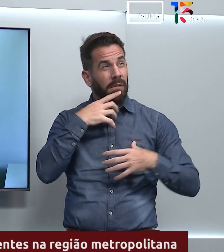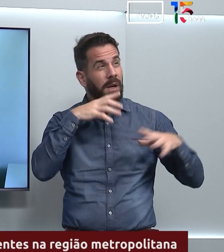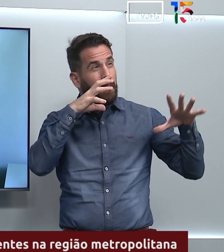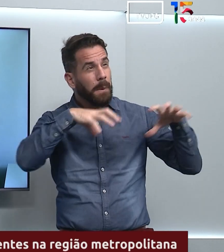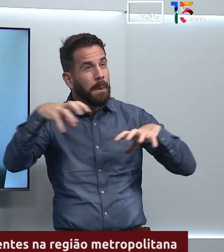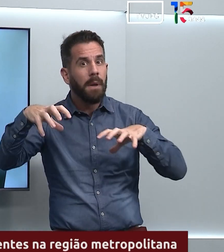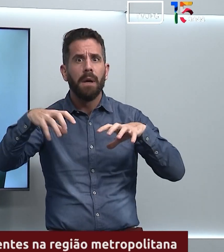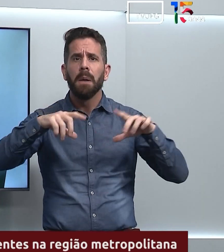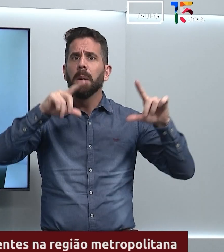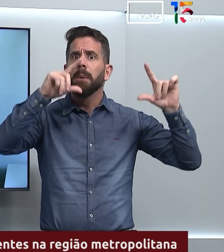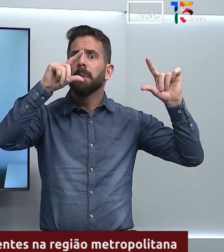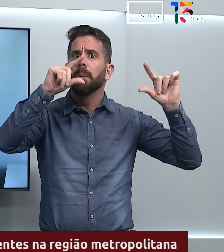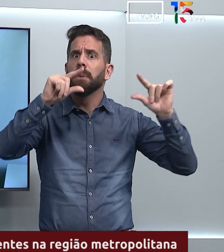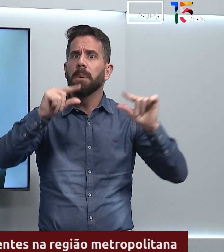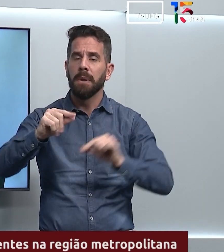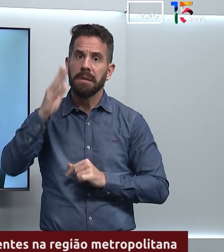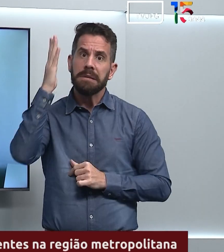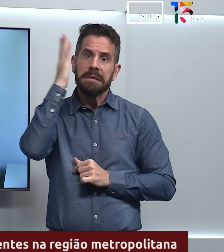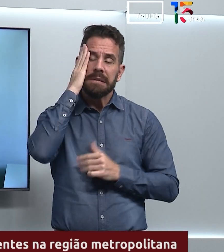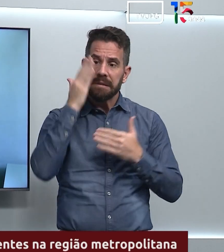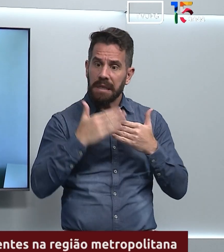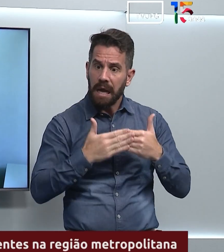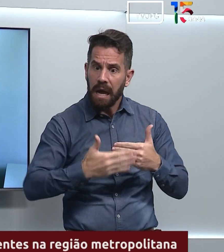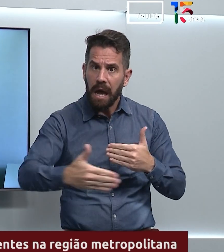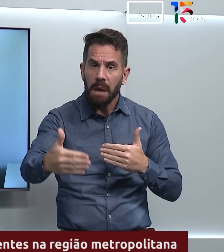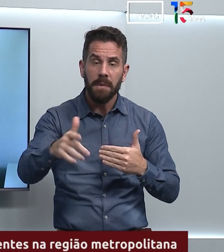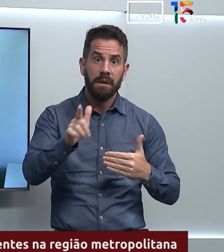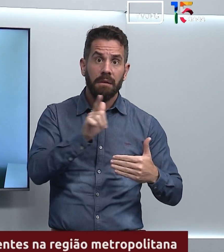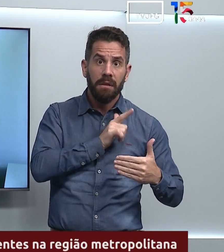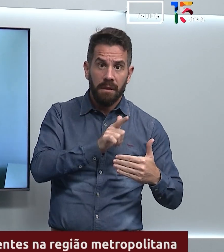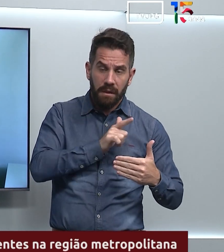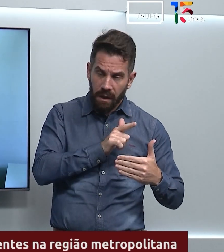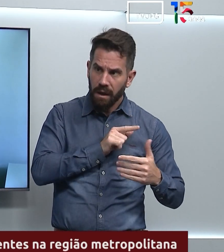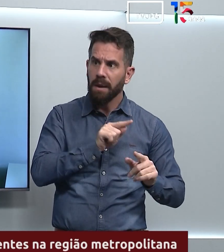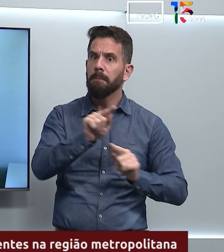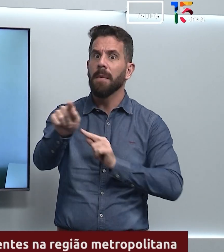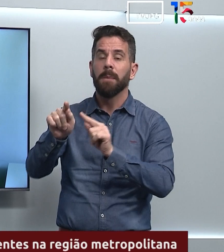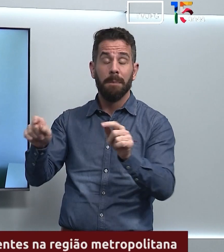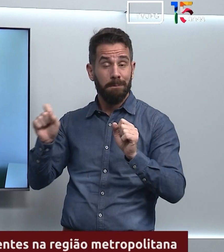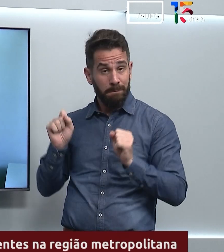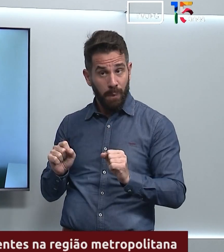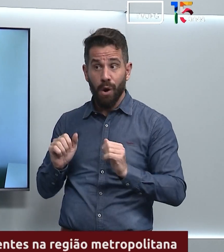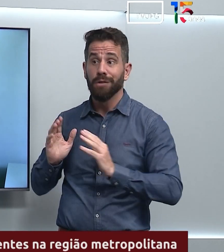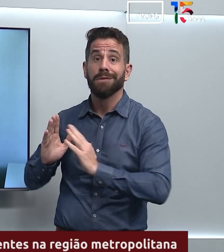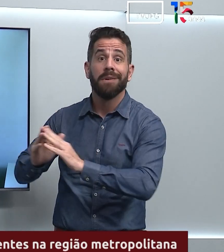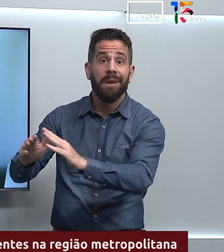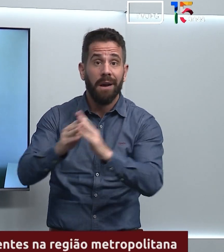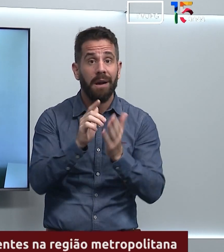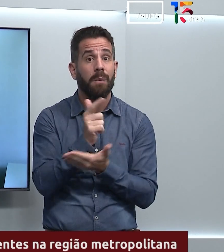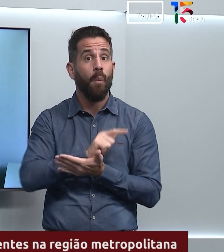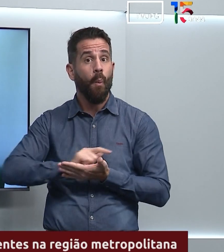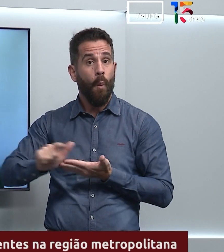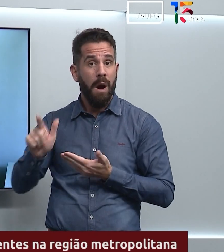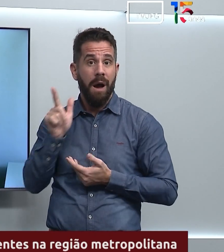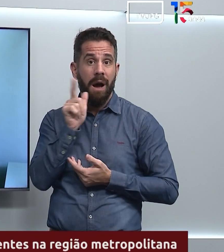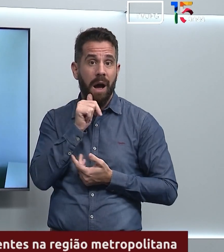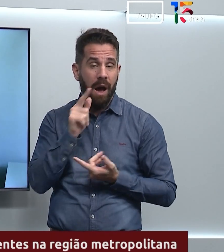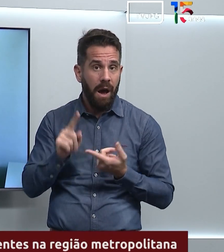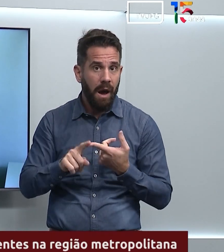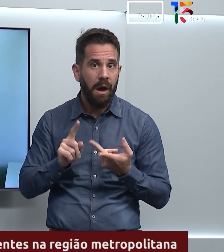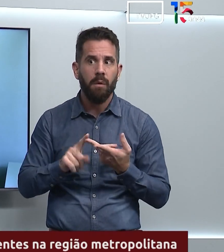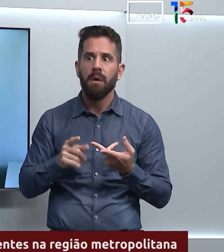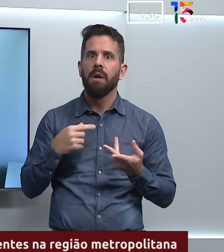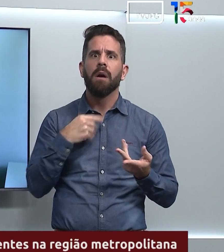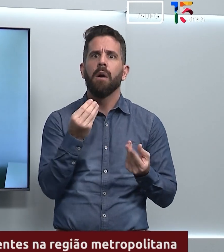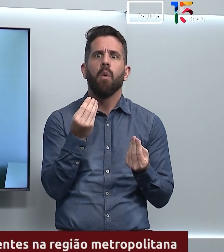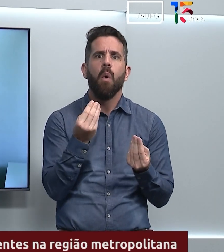ter reflexo nesses 3 aspectos de faltar água nas residências, falta água para a produção de alimentos, também falta água para a produção de